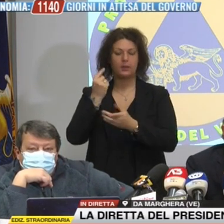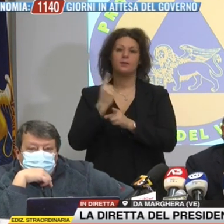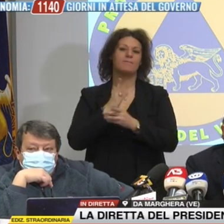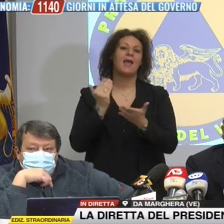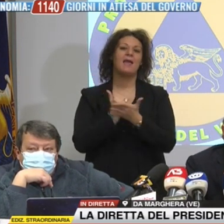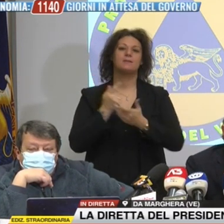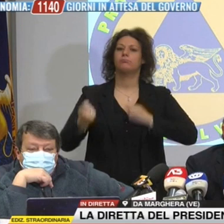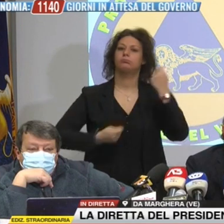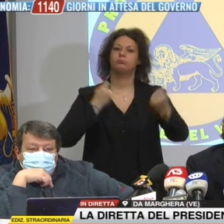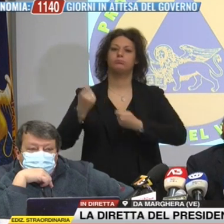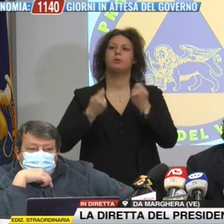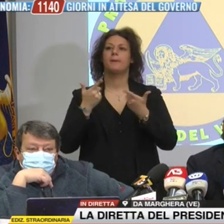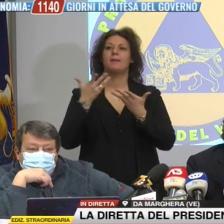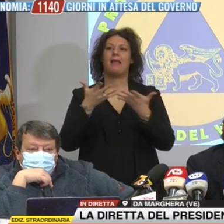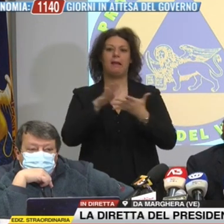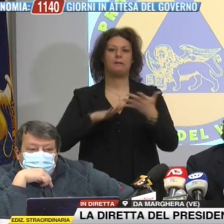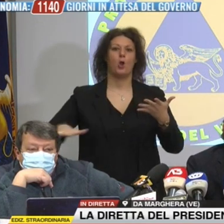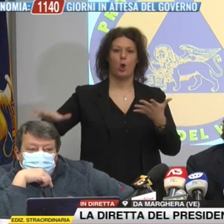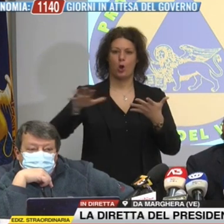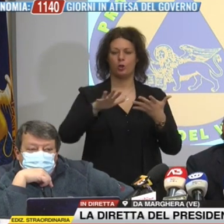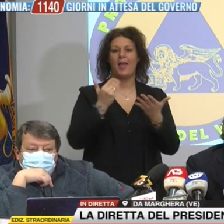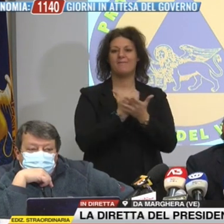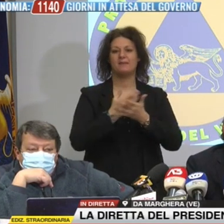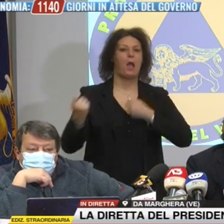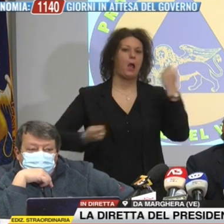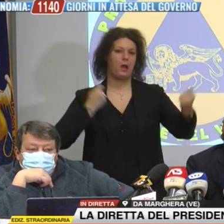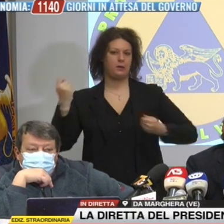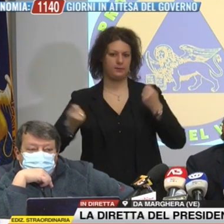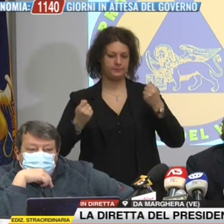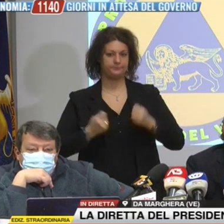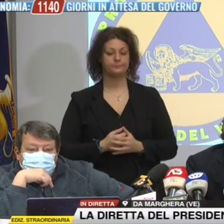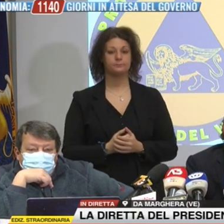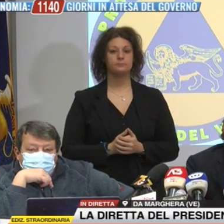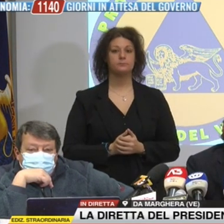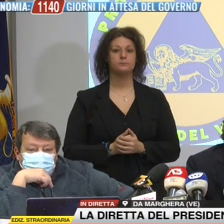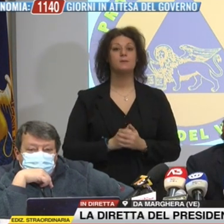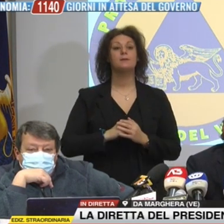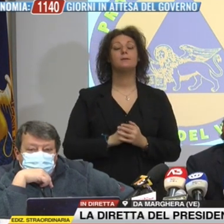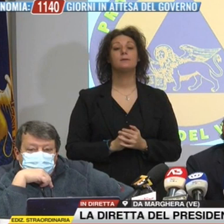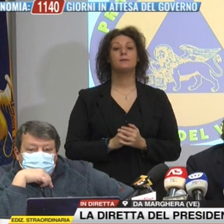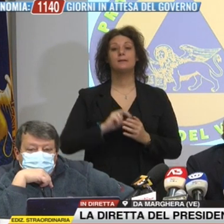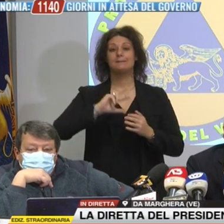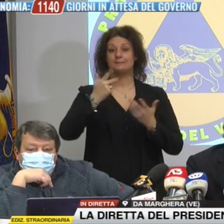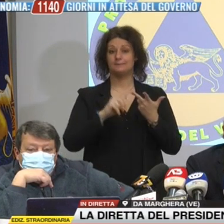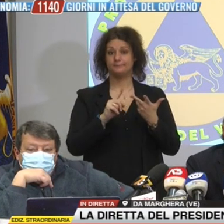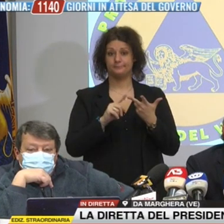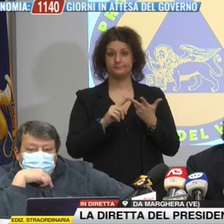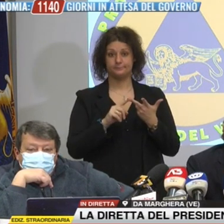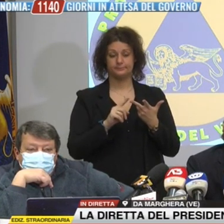territoriali. Terzo aspetto, fondamentale, che non si traduca in